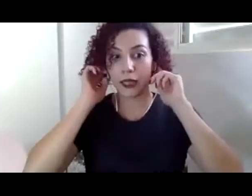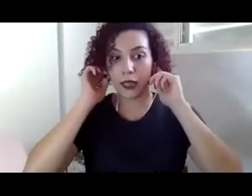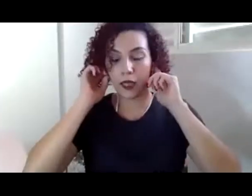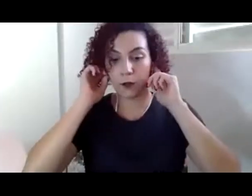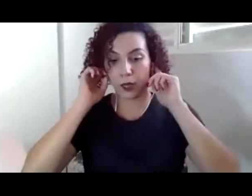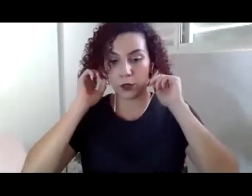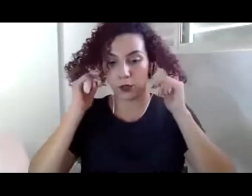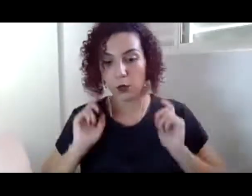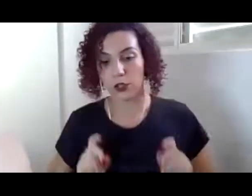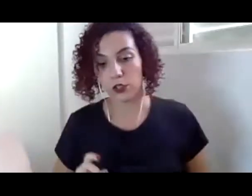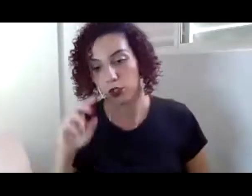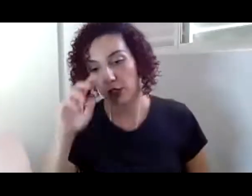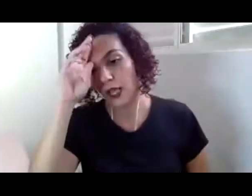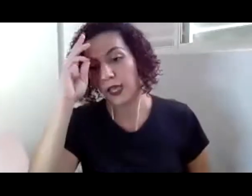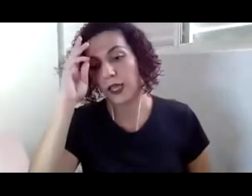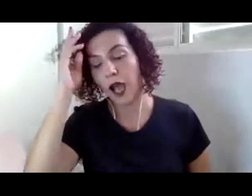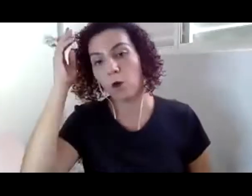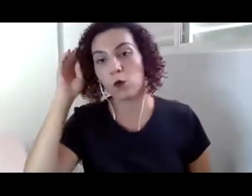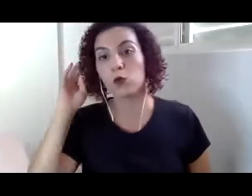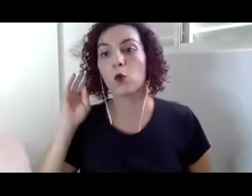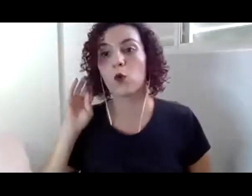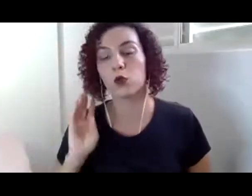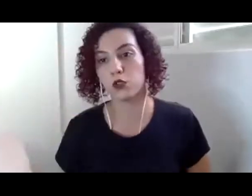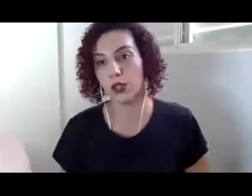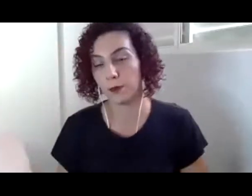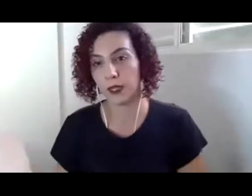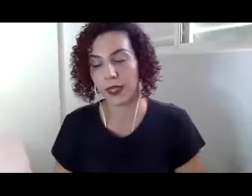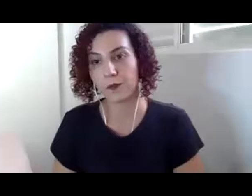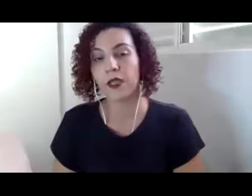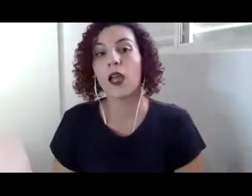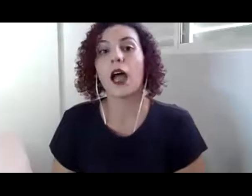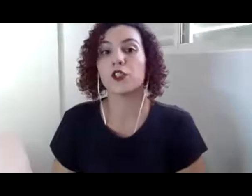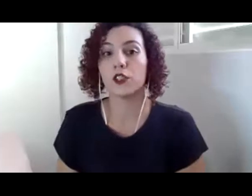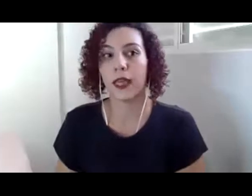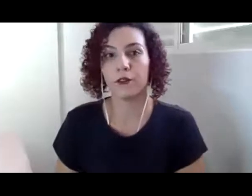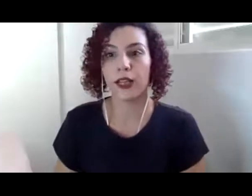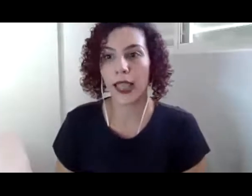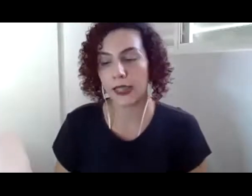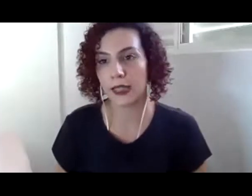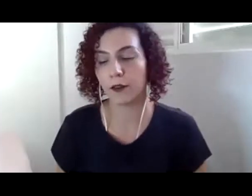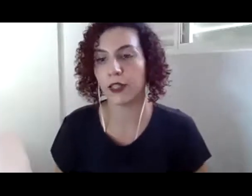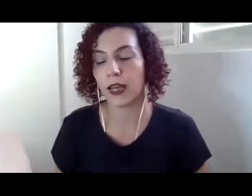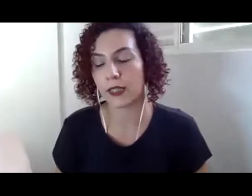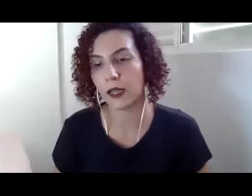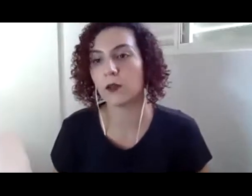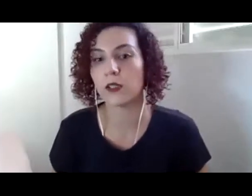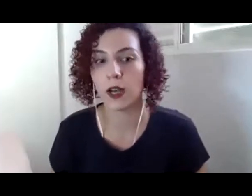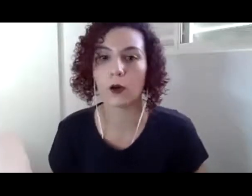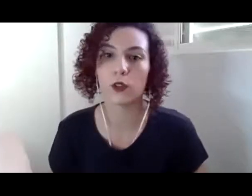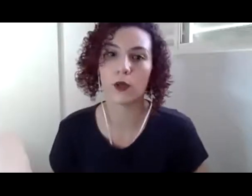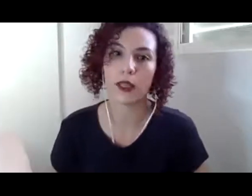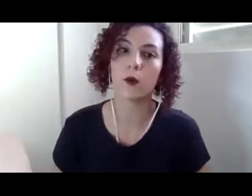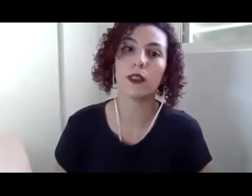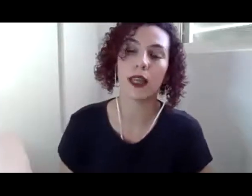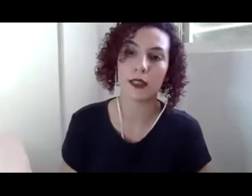Fabrícia, aqui em Belo Horizonte, a gente tem alguns cursos de Libras, tá? A gente tem a FENES, que é a Federação